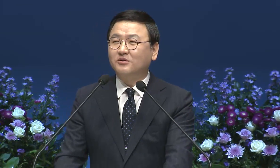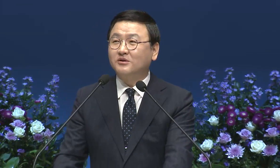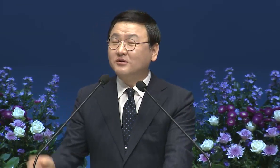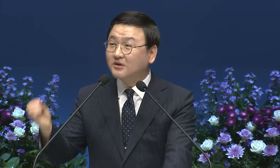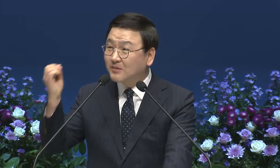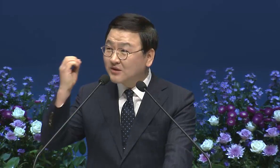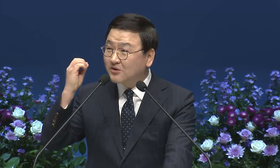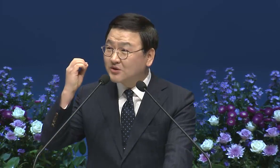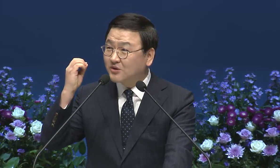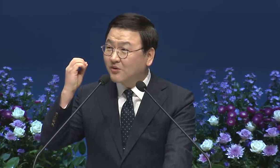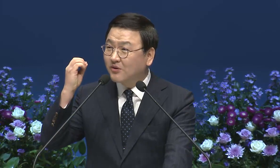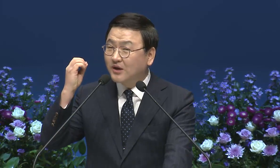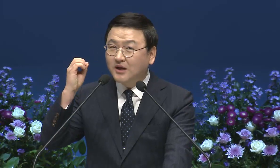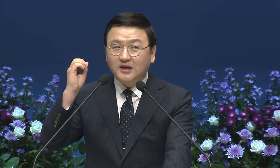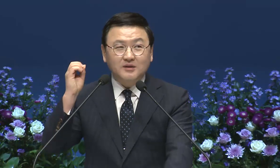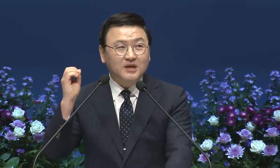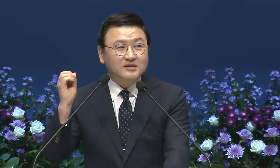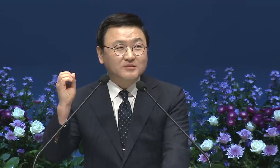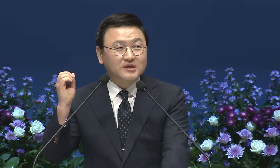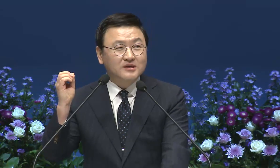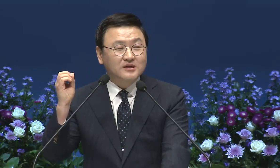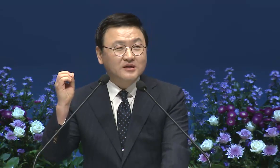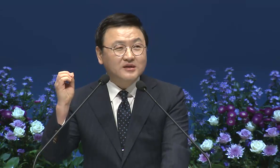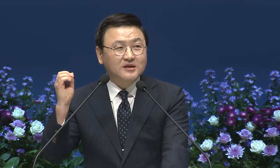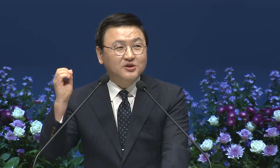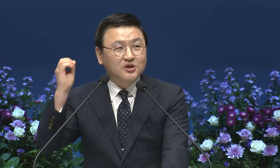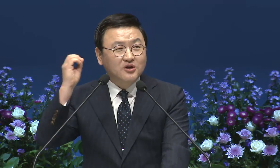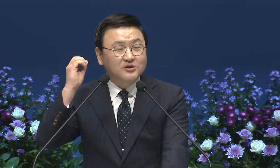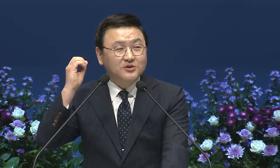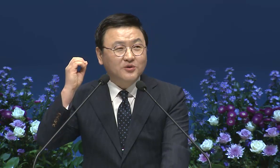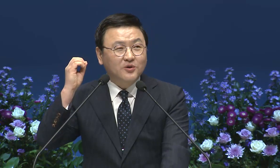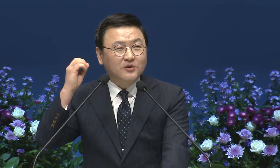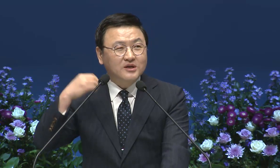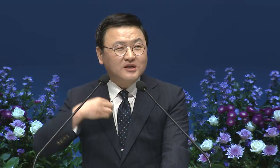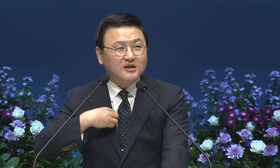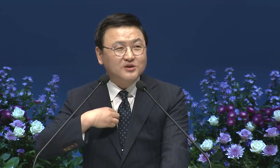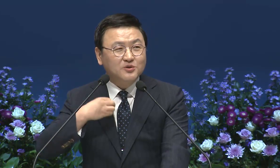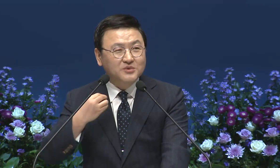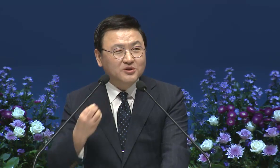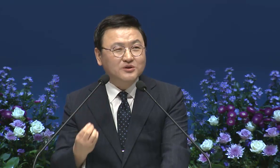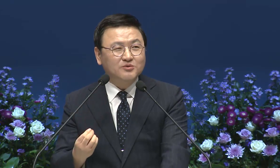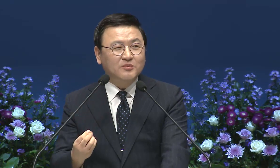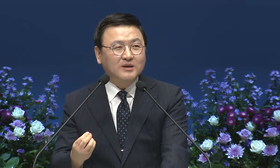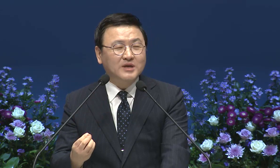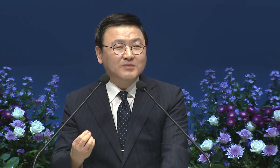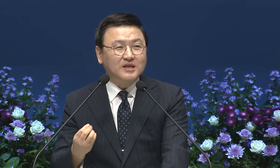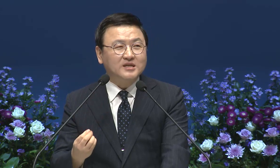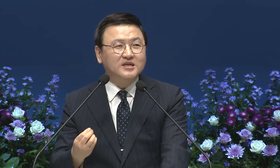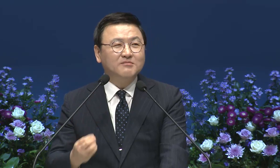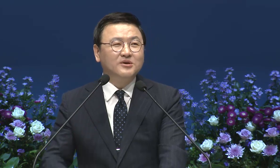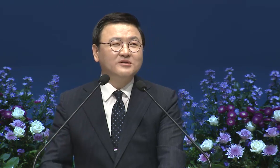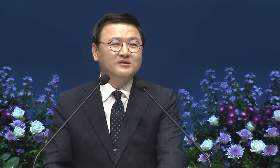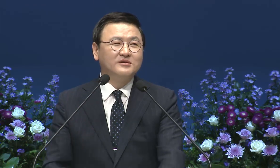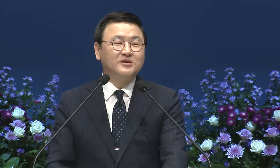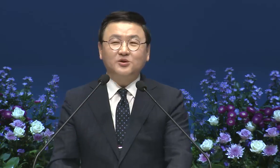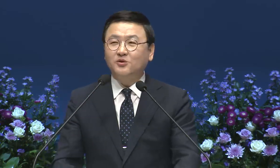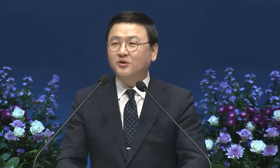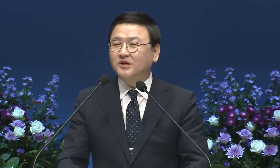더 은혜 받을 것이고 하나님의 말씀이 들려지고 깨달아지고 믿은 이분을 말미암아 다시 한번 선교에 대한